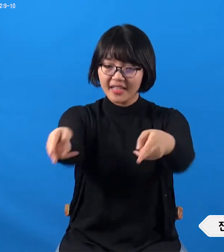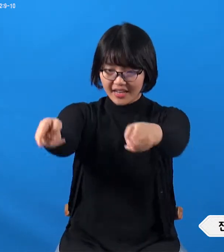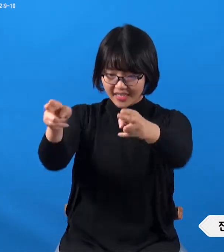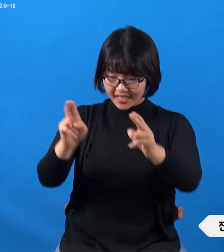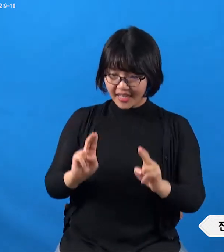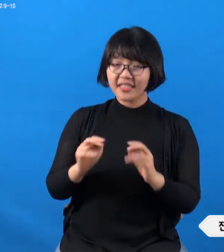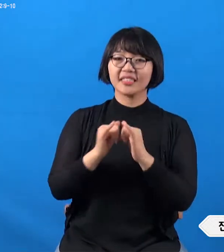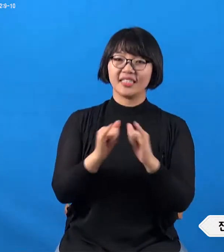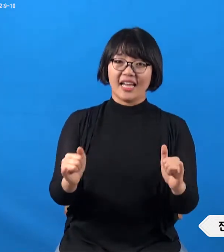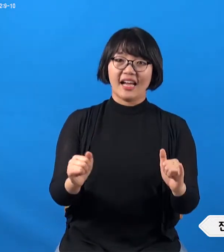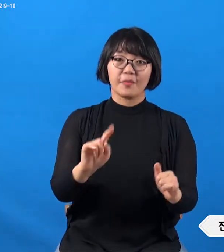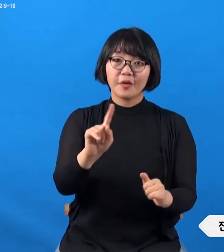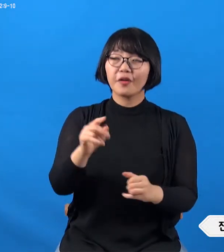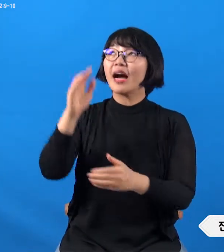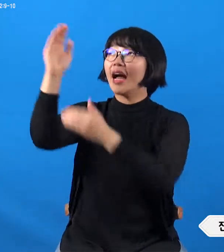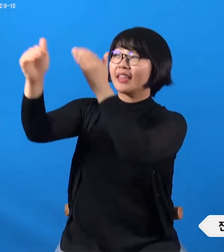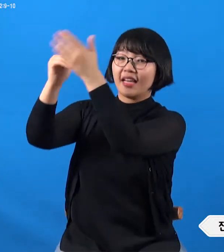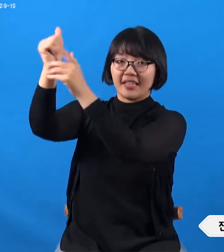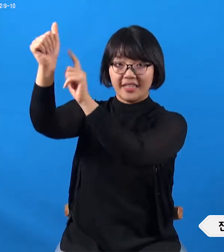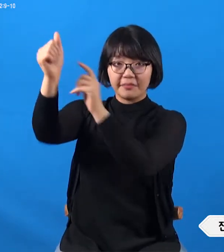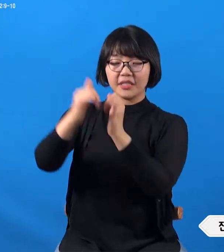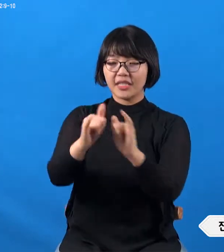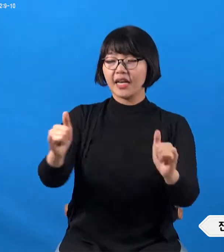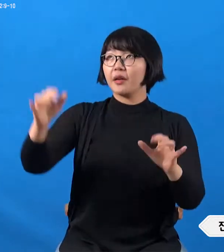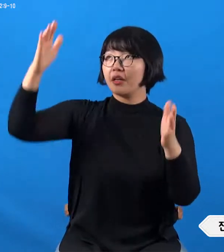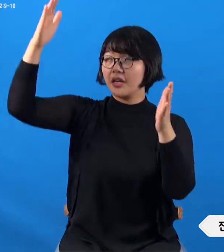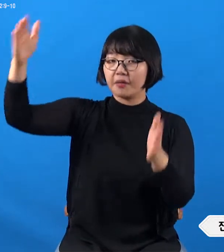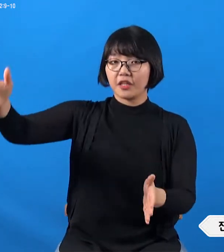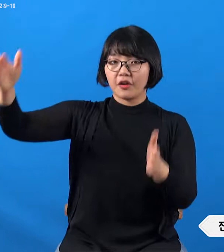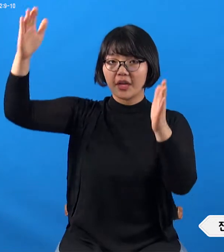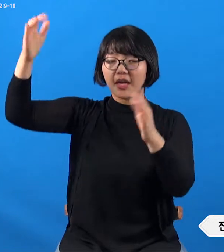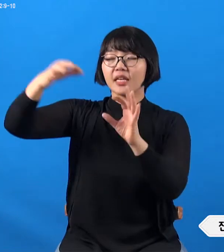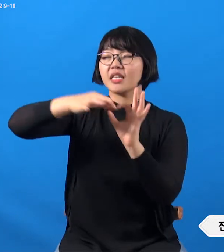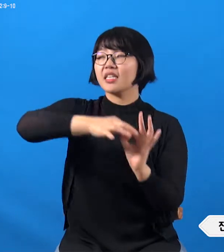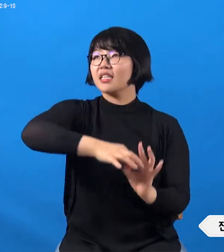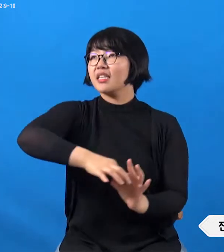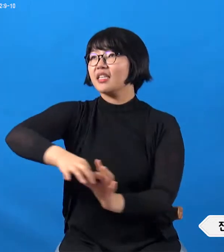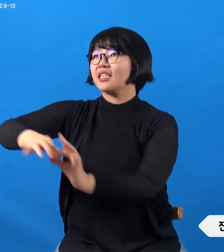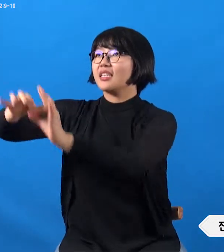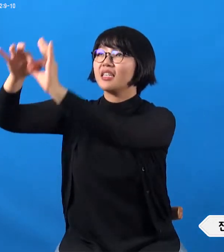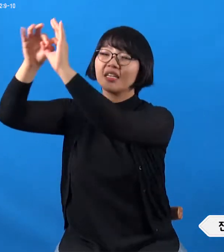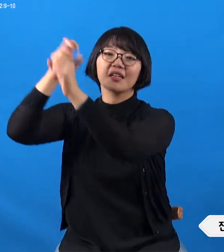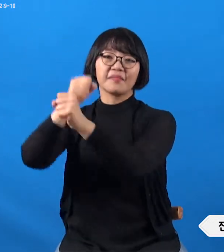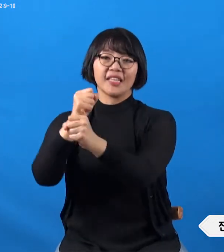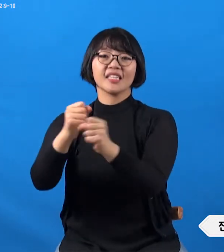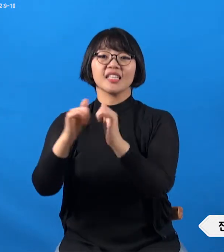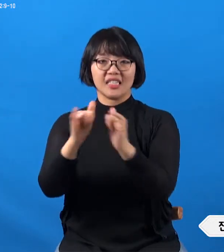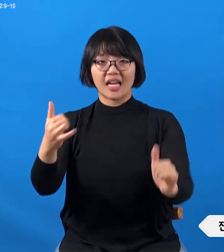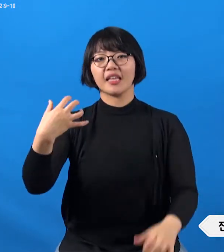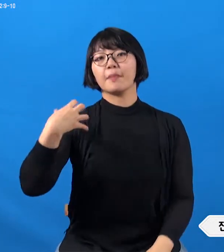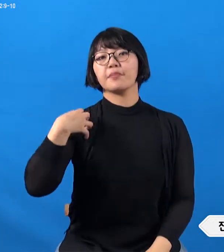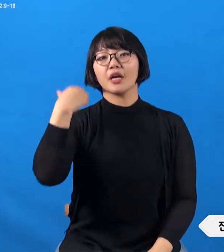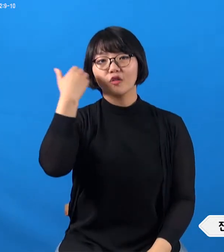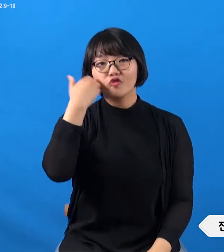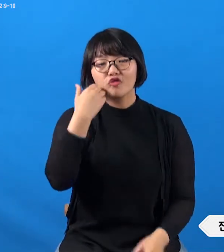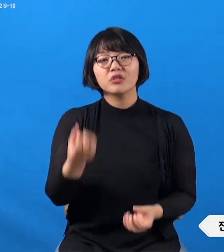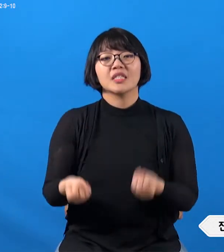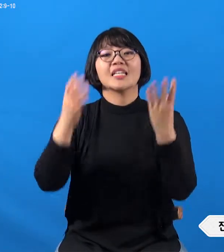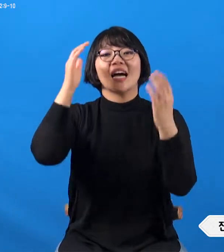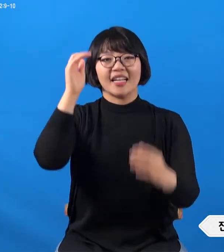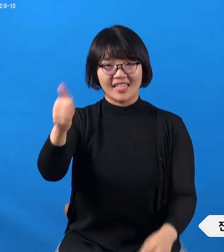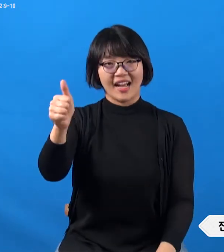놓는 자, 하나님과 사람 사이에 다리를 놓고 다리를 만들고 그 연결해 주는